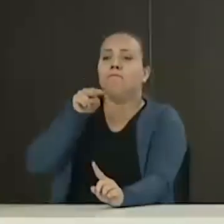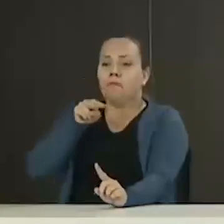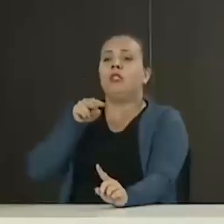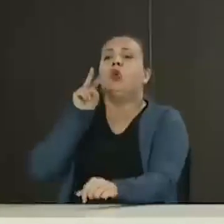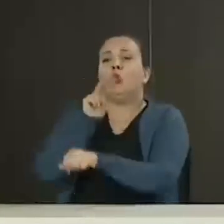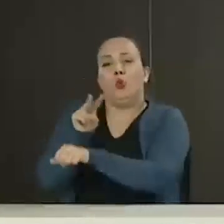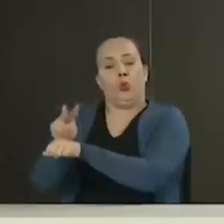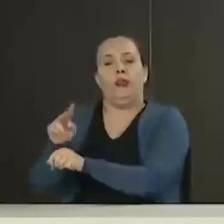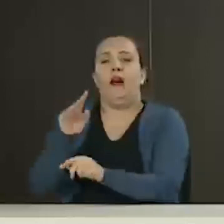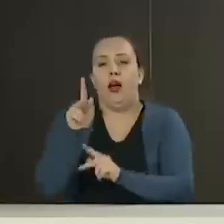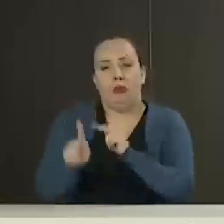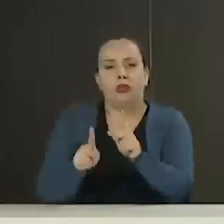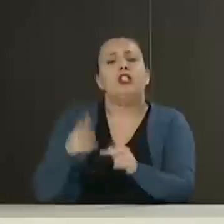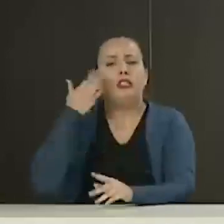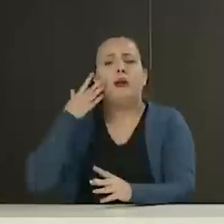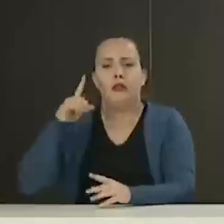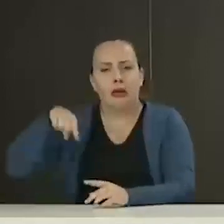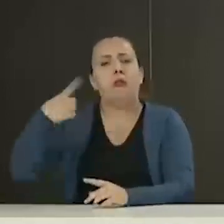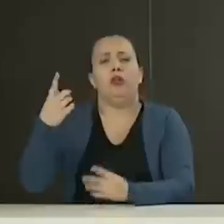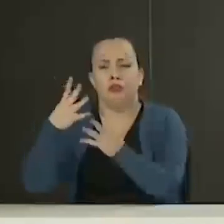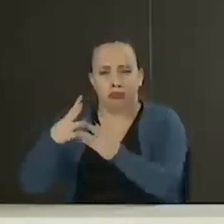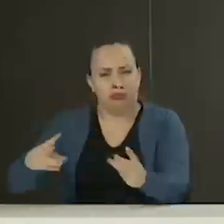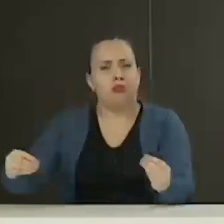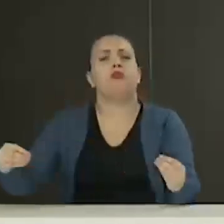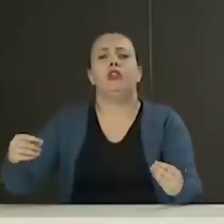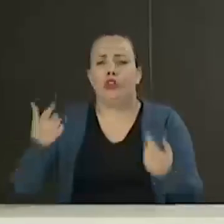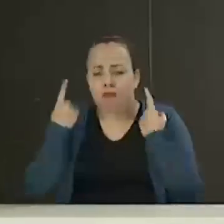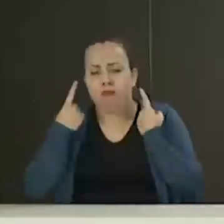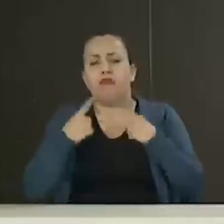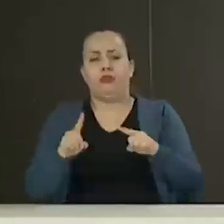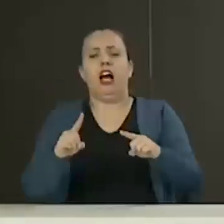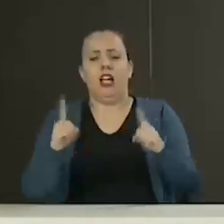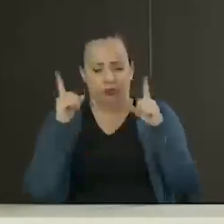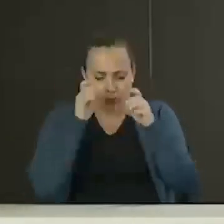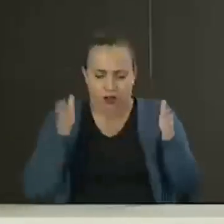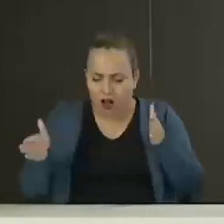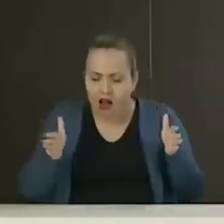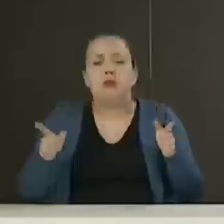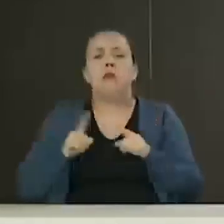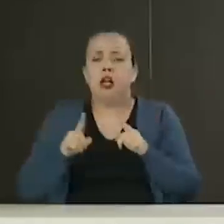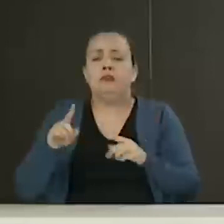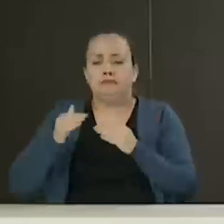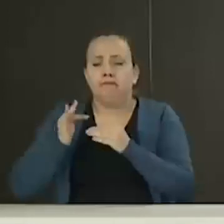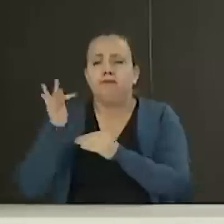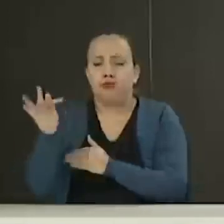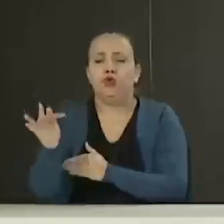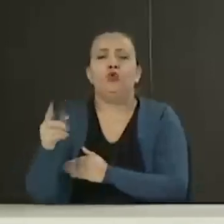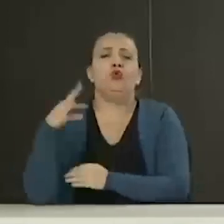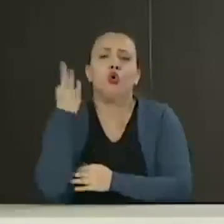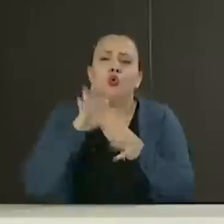proteger a saúde das pessoas depois isso vai passar nós vamos enfrentar nós vamos encarar essa dificuldade mas com certeza